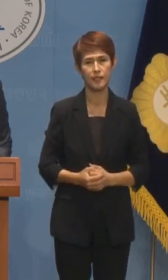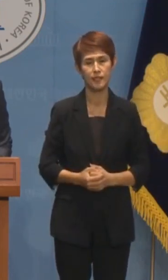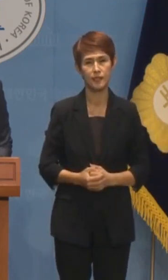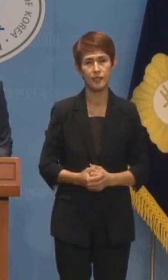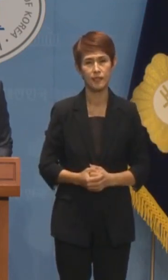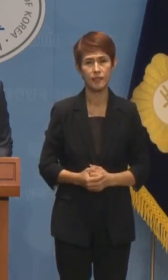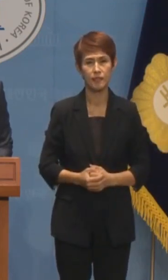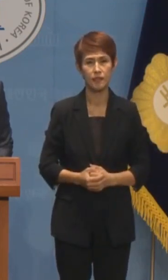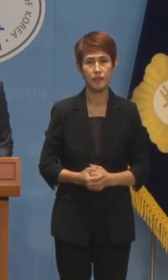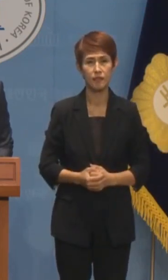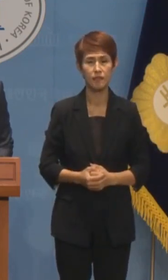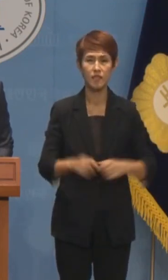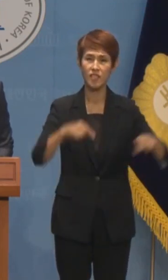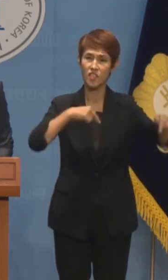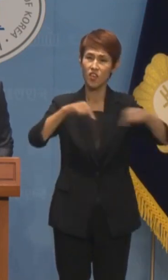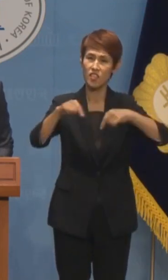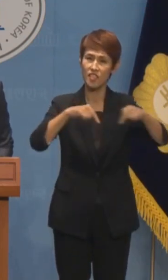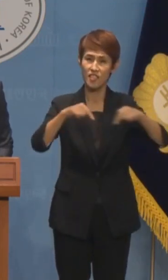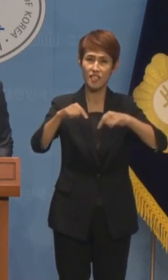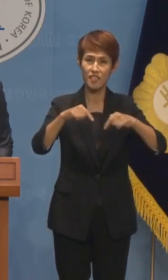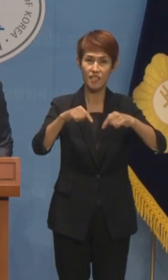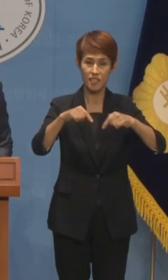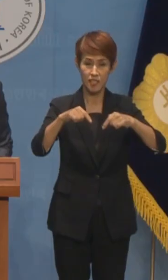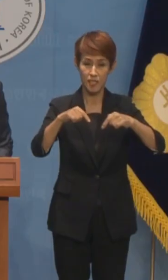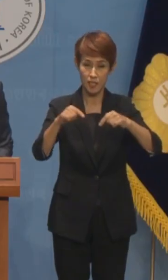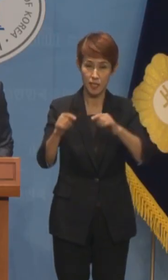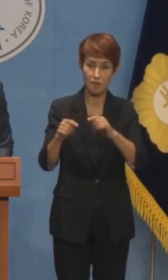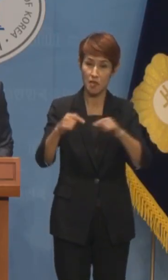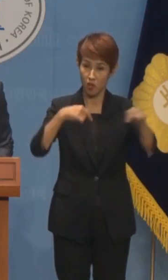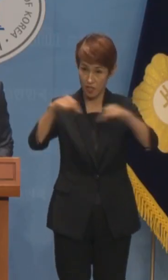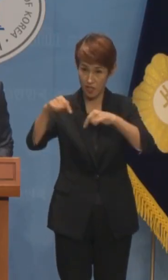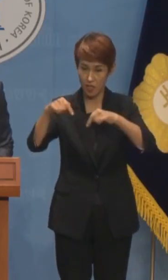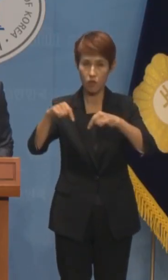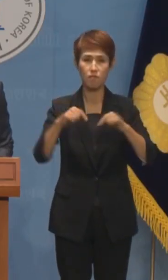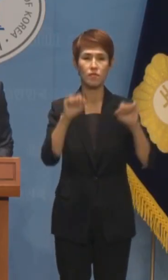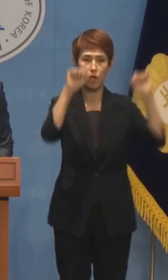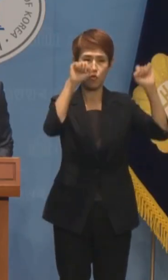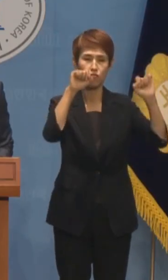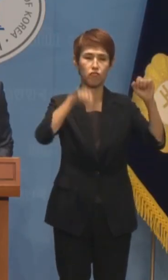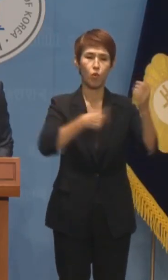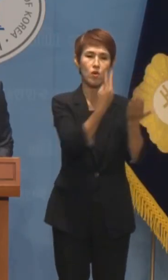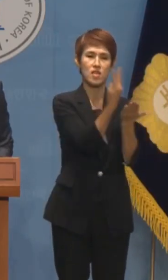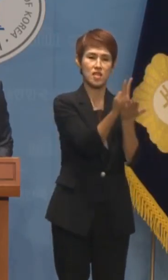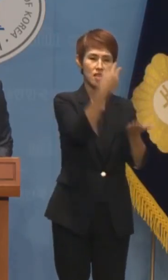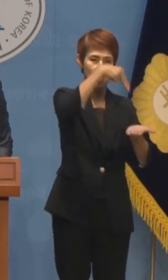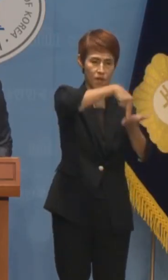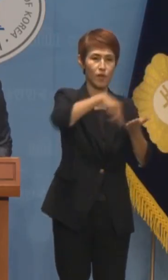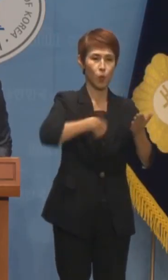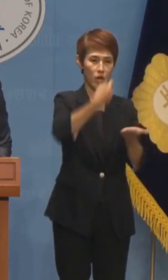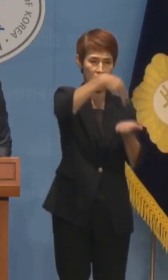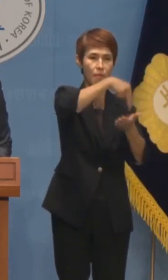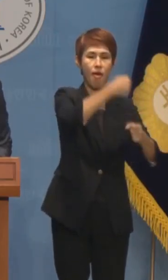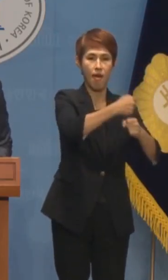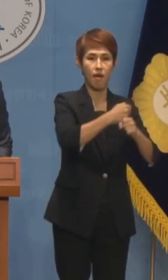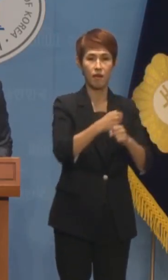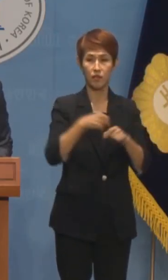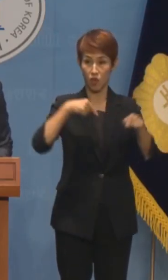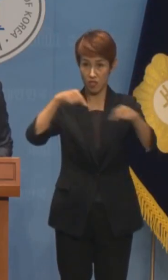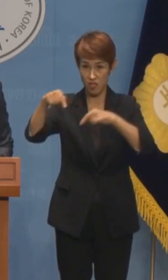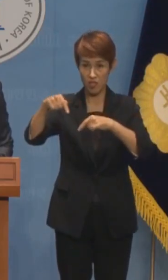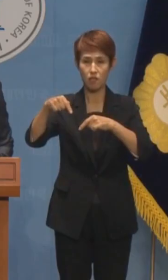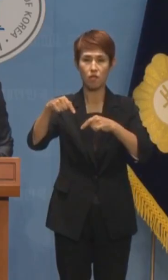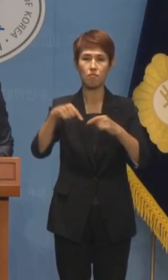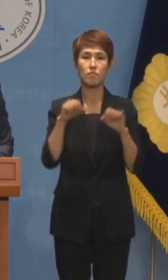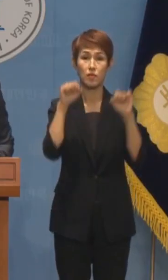이기흥 회장은 계속해서 정치에서 체육을 독립시킬 것이며 정치의 체육 개입을 반대한다는 입장을